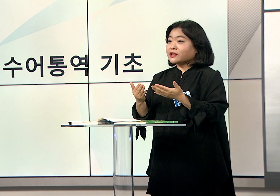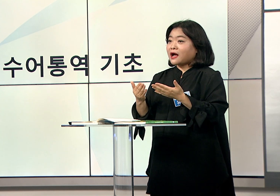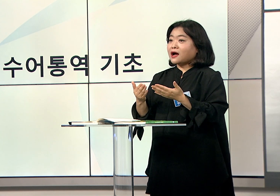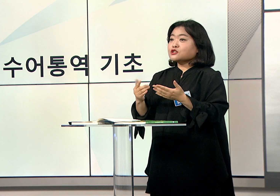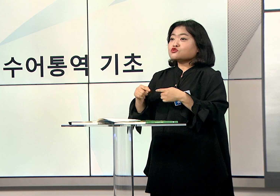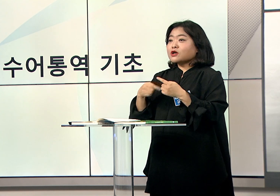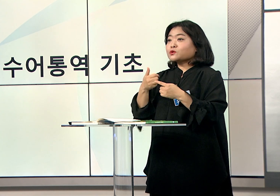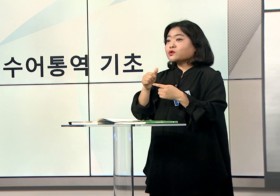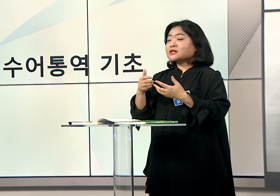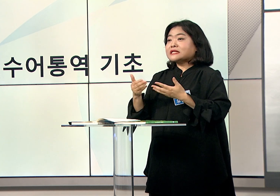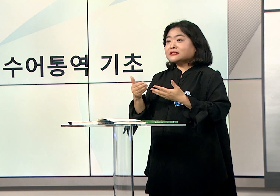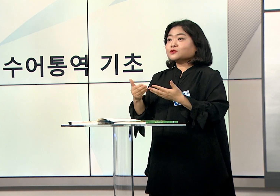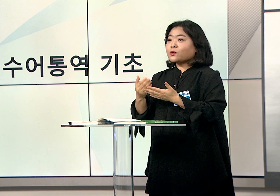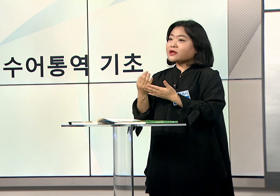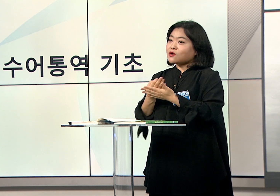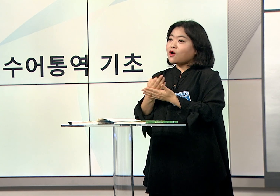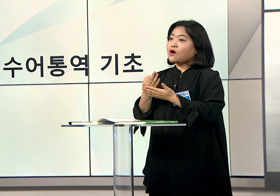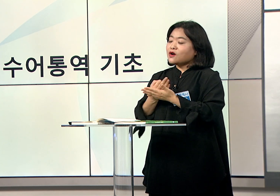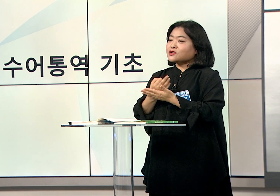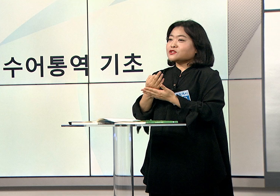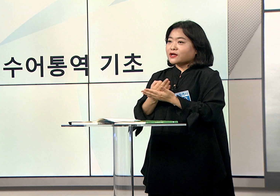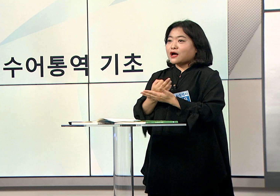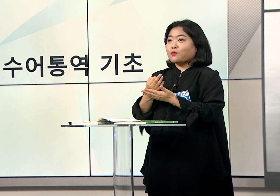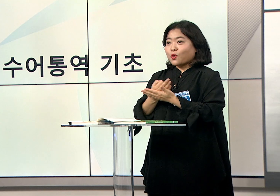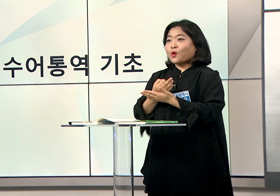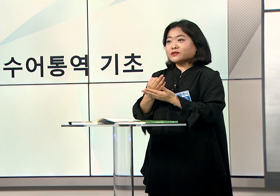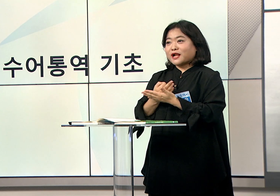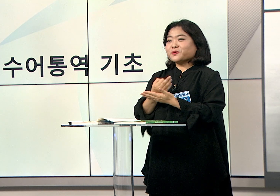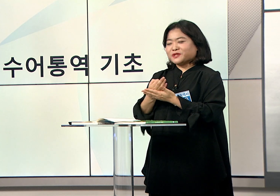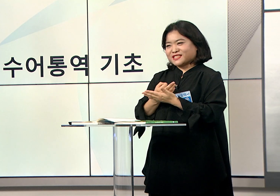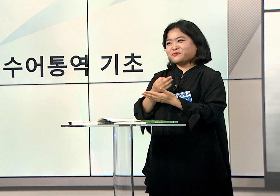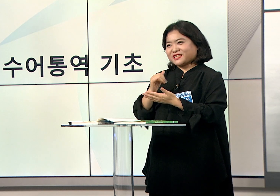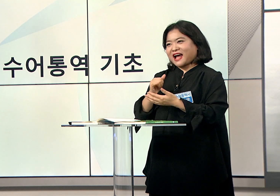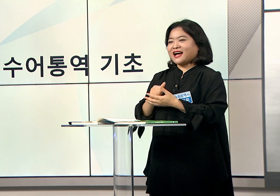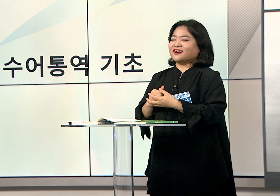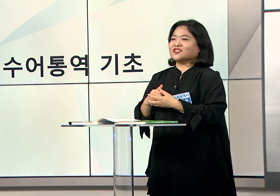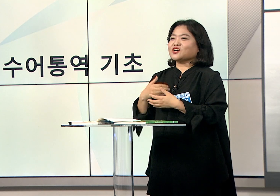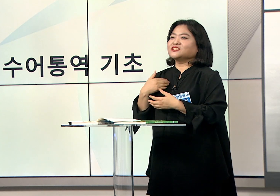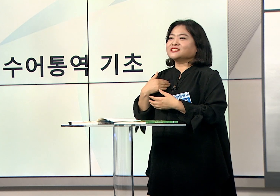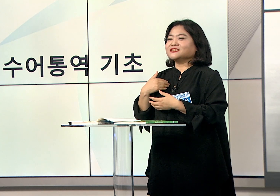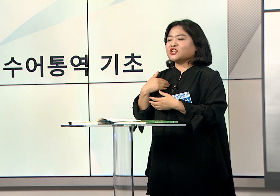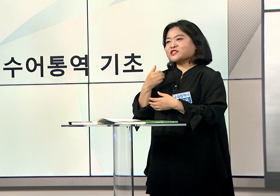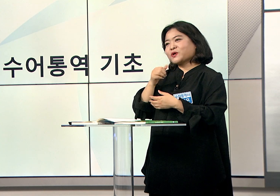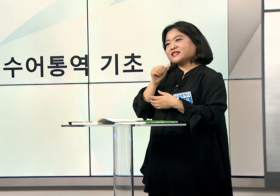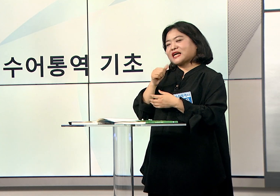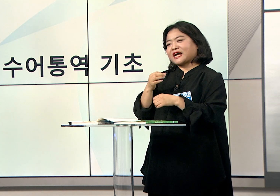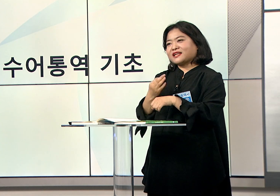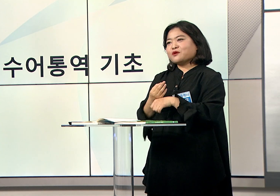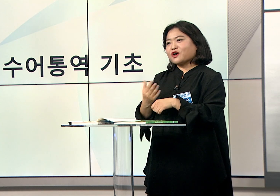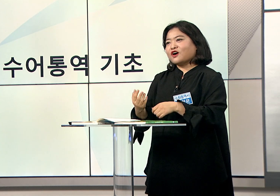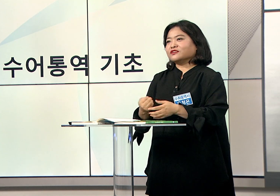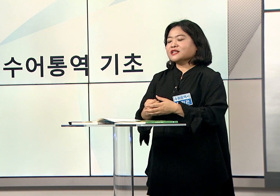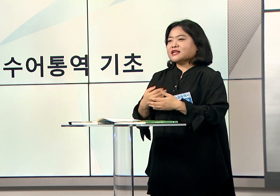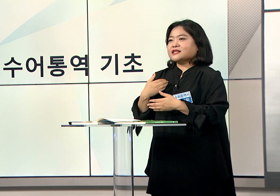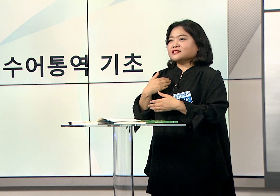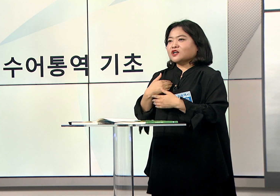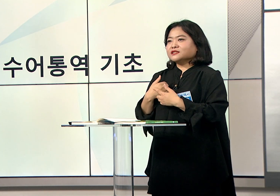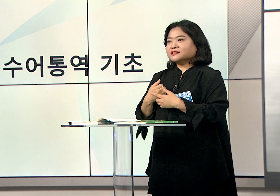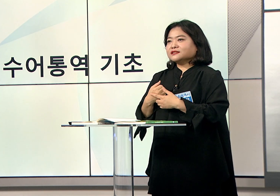직업으로 저희가 수화통역 일을 통해서 저희가 먹고 살고 있습니다. 저는 제 소개를 잠깐